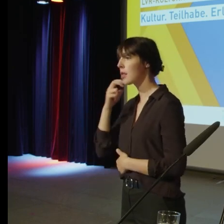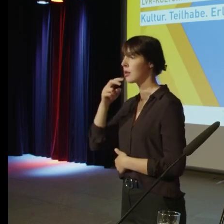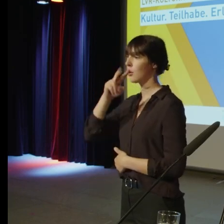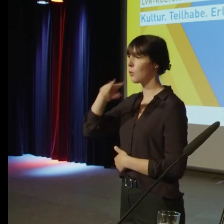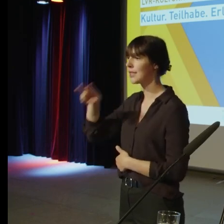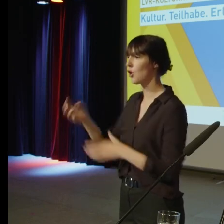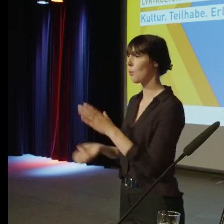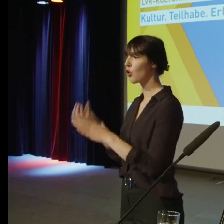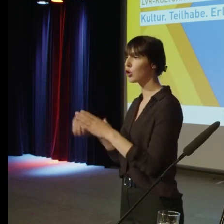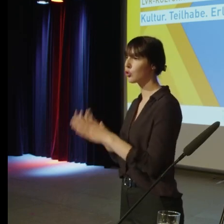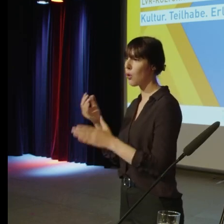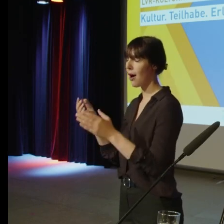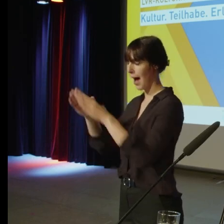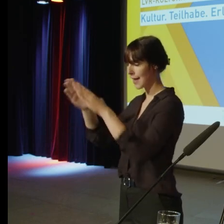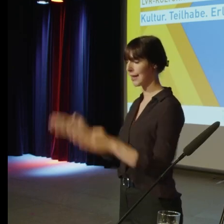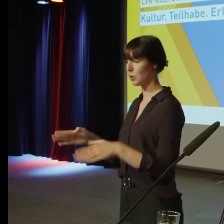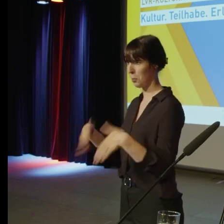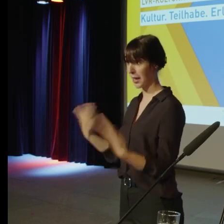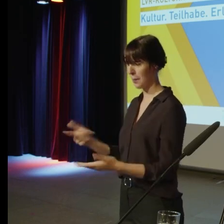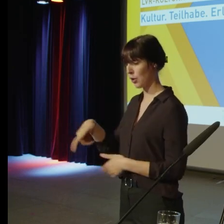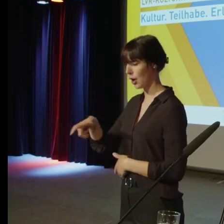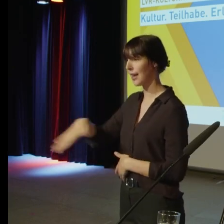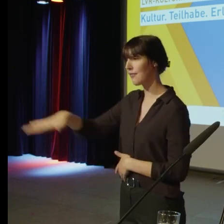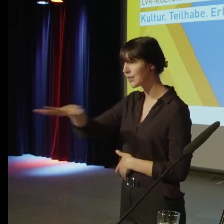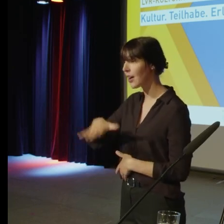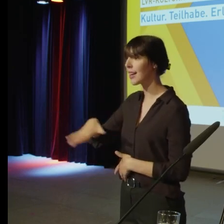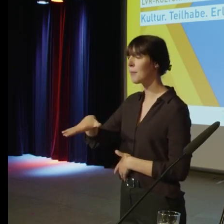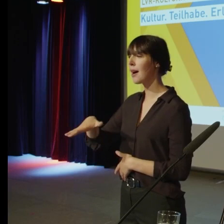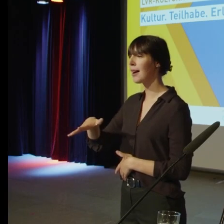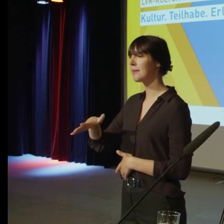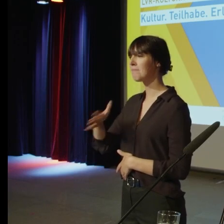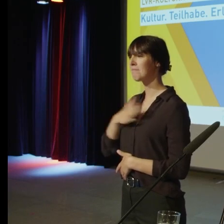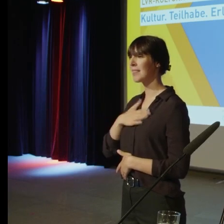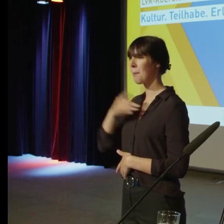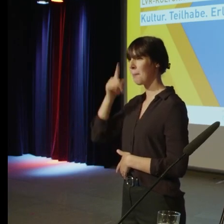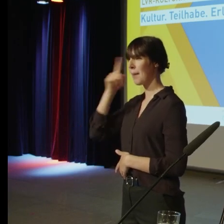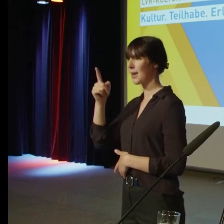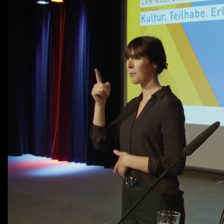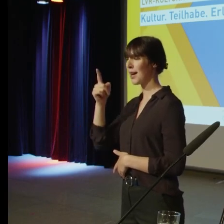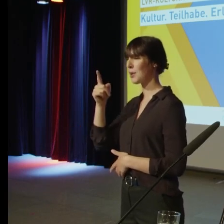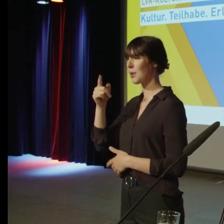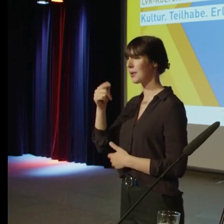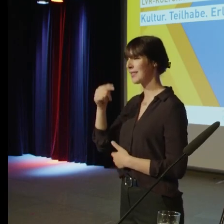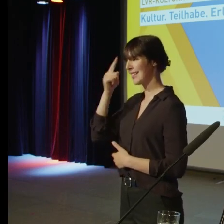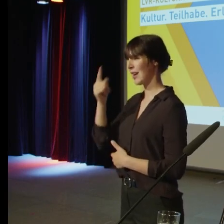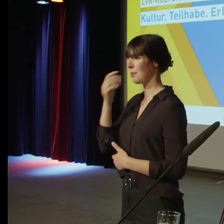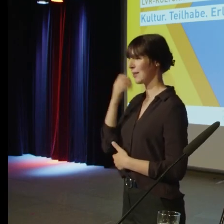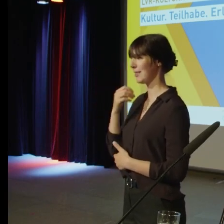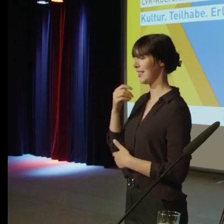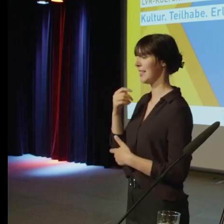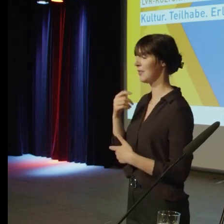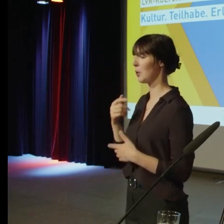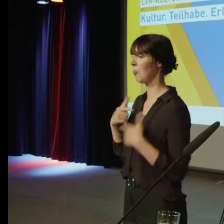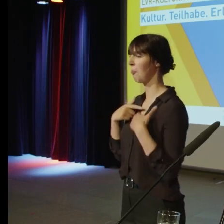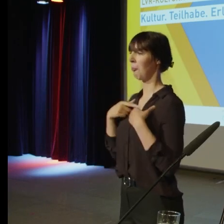renommierte Kultureinrichtungen in Nordrhein-Westfalen, die aus meiner Perspektive manchmal ein bisschen Angst haben, das Feuilleton zu vergraulen.